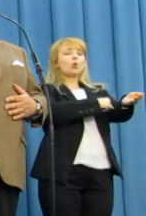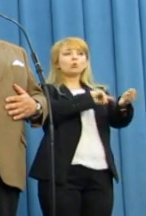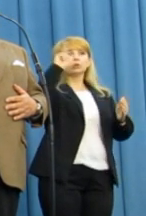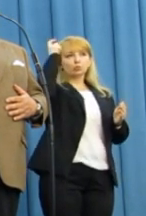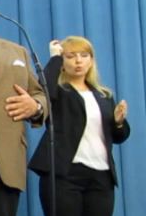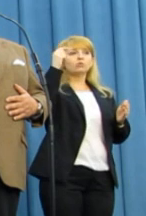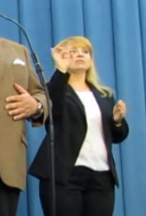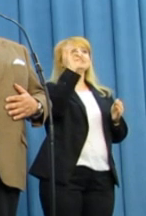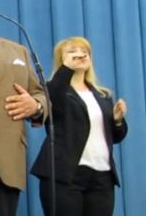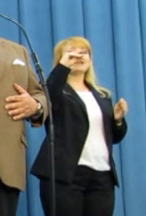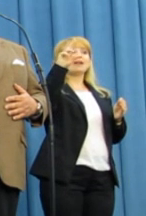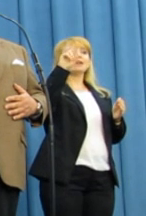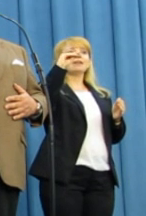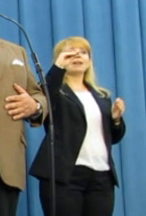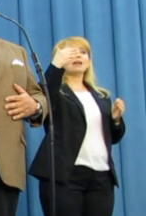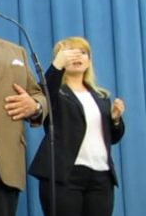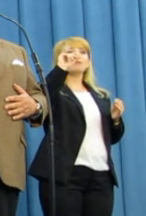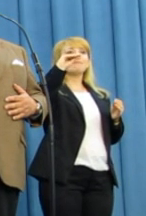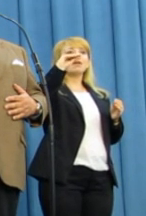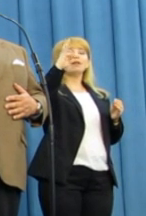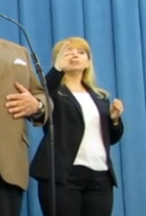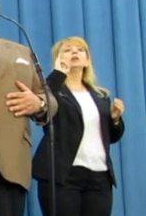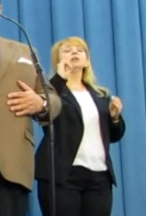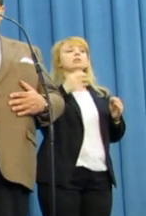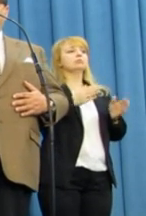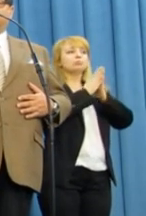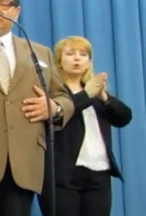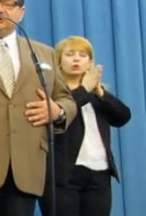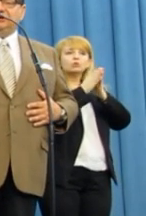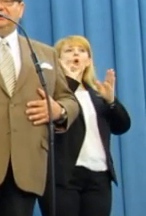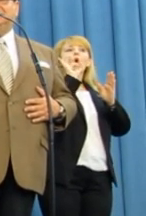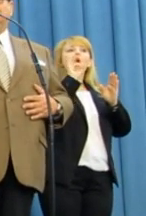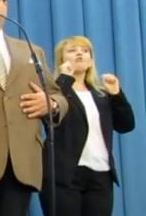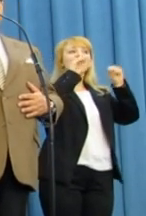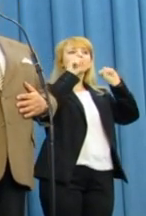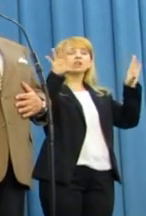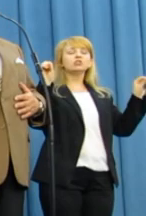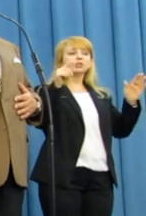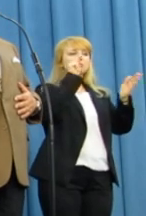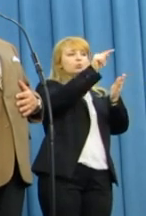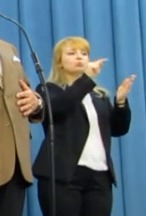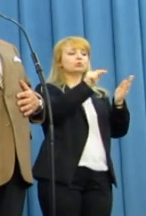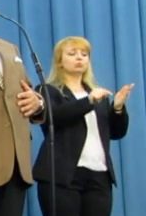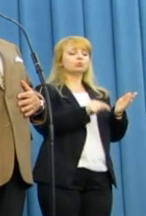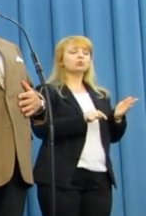Seremeta z zapytaniem i z prośbą o wyjaśnienie punkt po